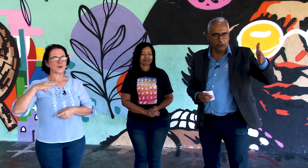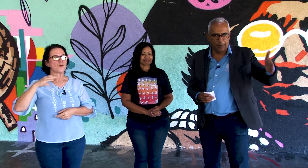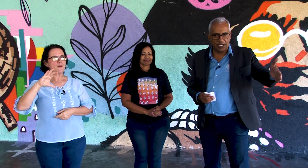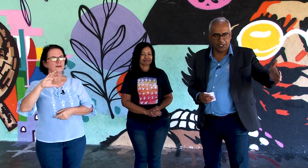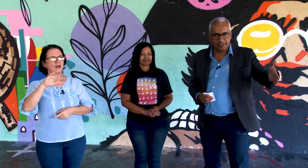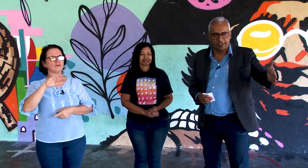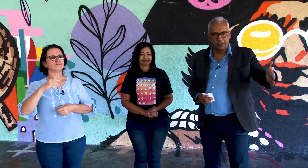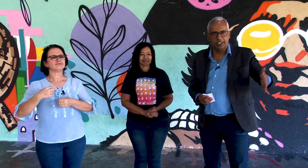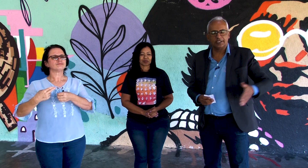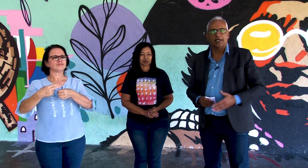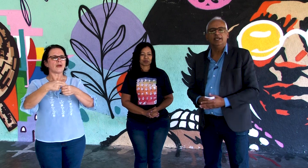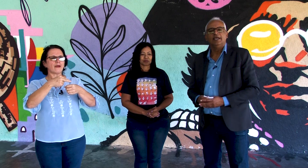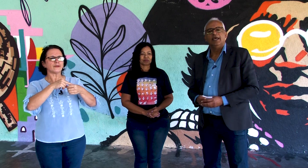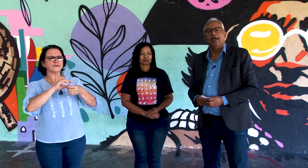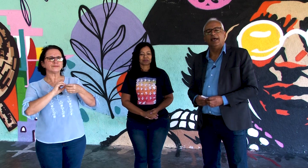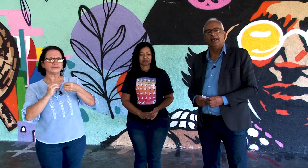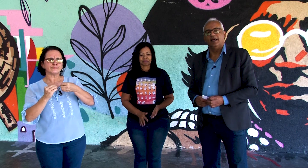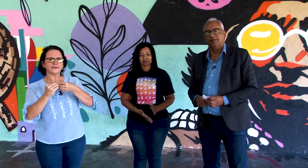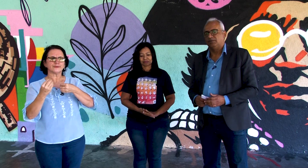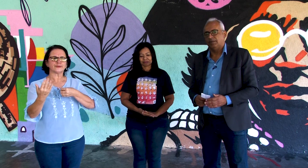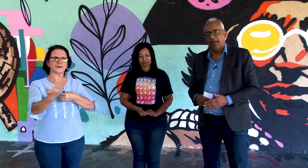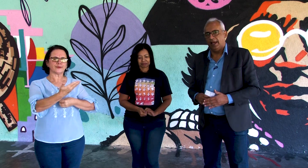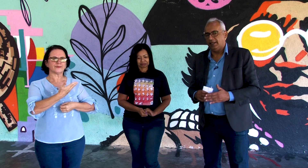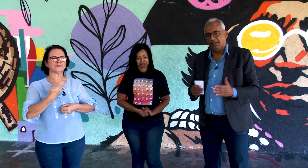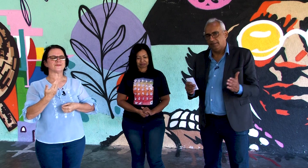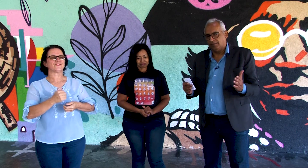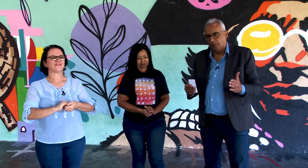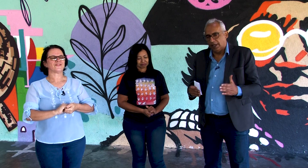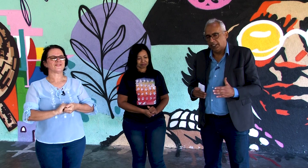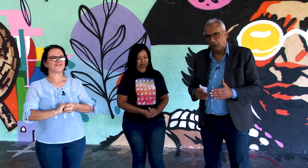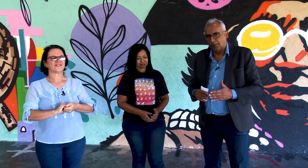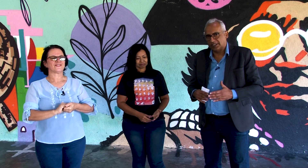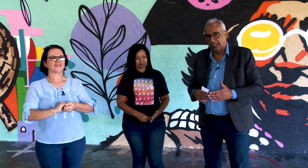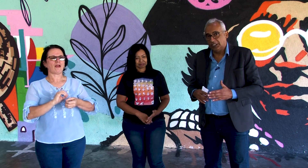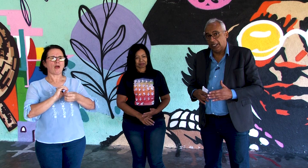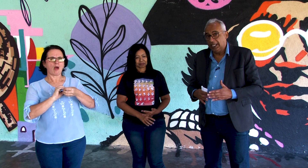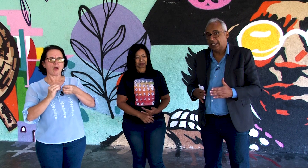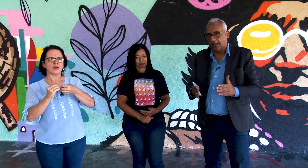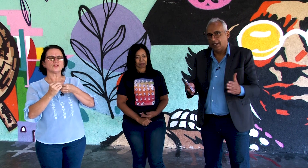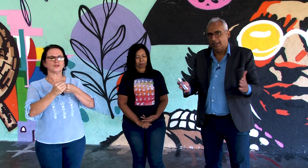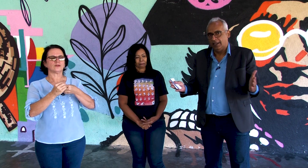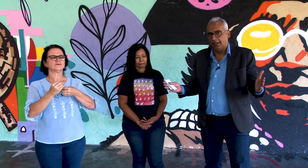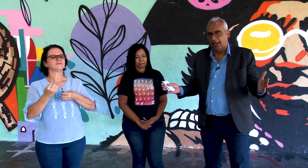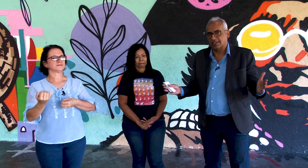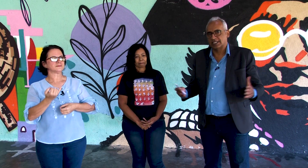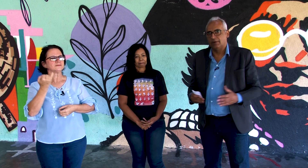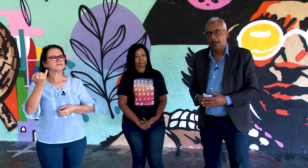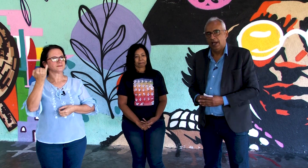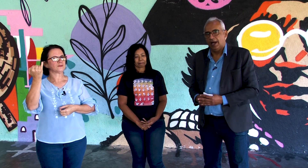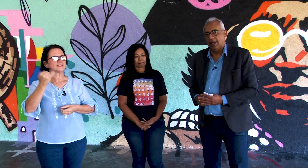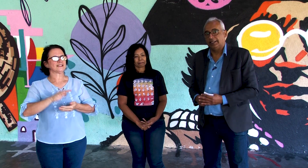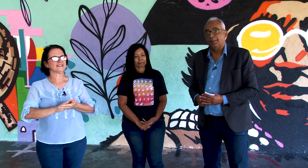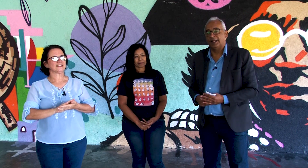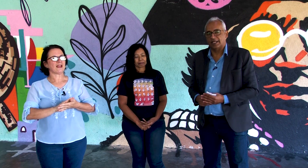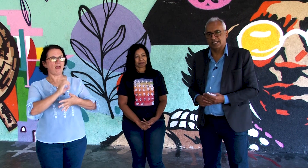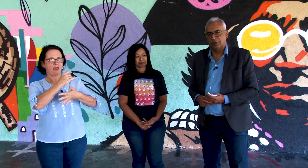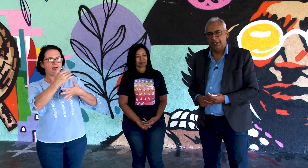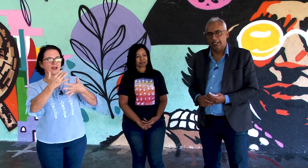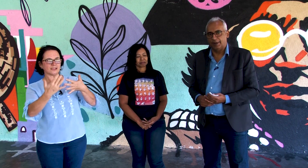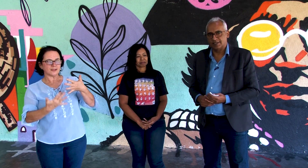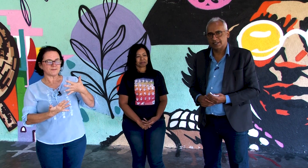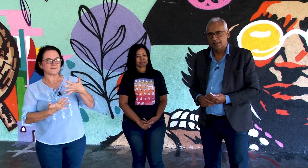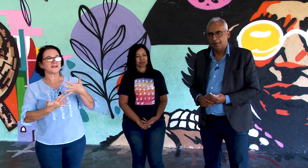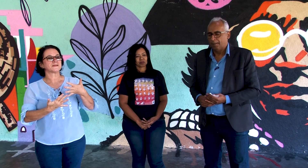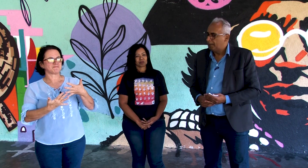a região da Baixada Santista, é aí uma região bastante rica em relação à interpretação